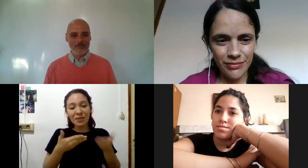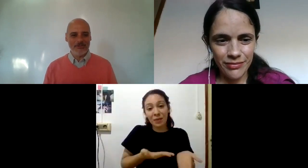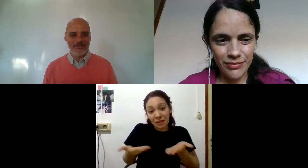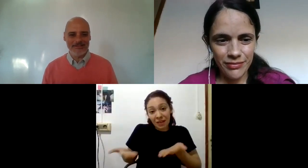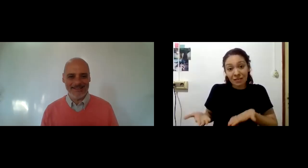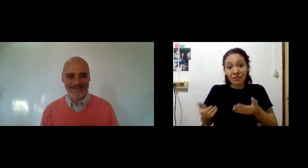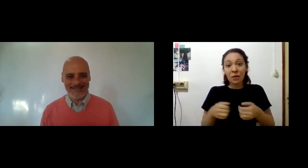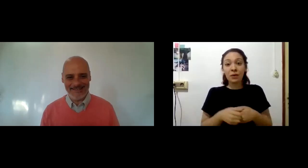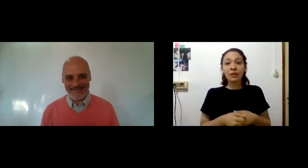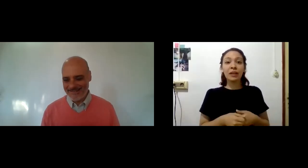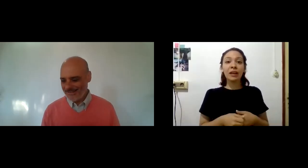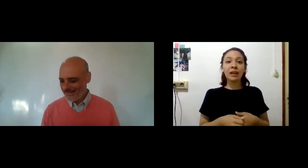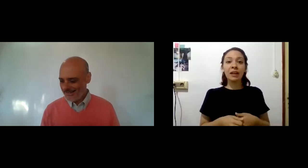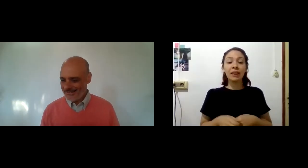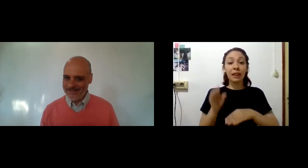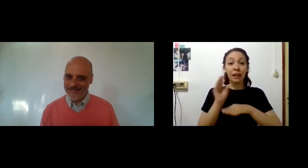del curso.